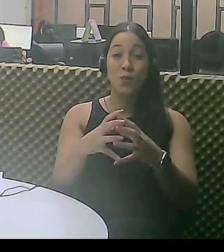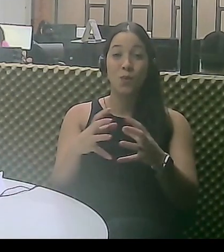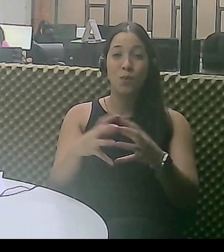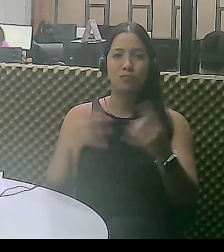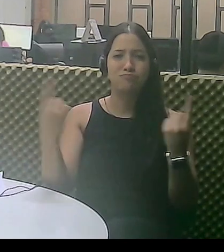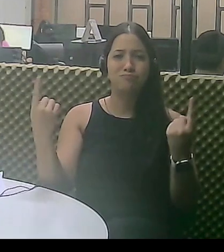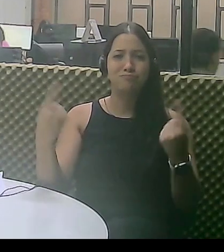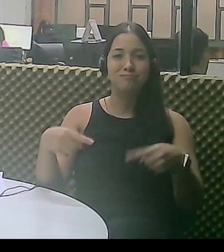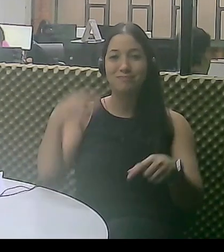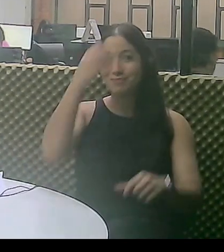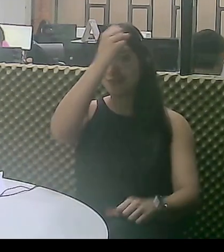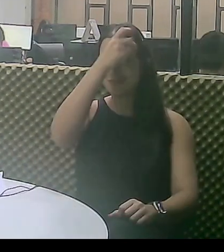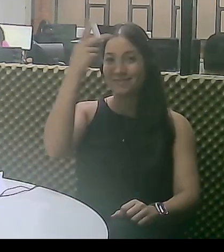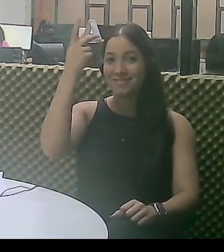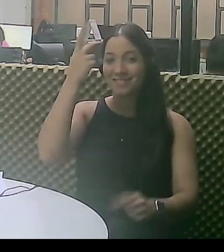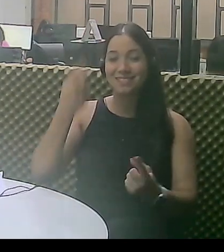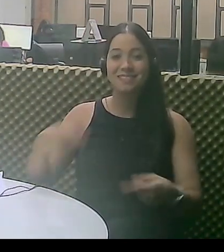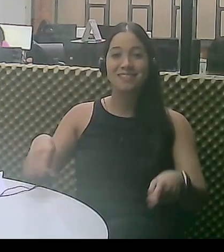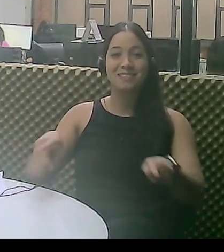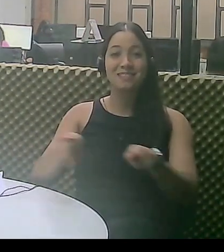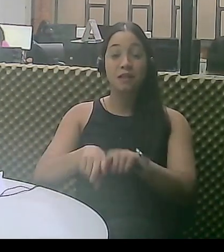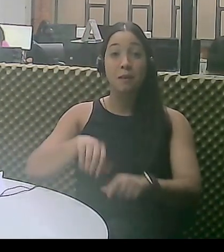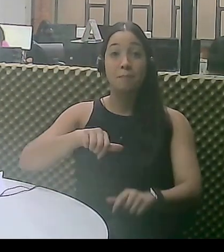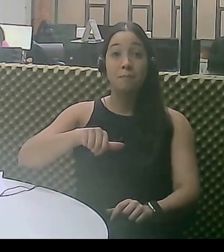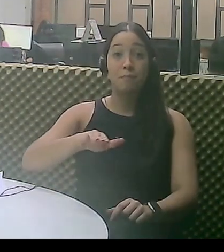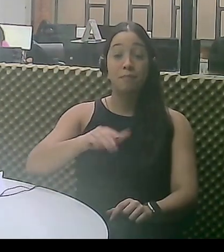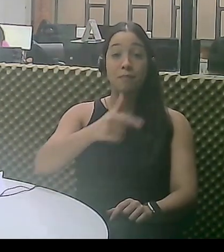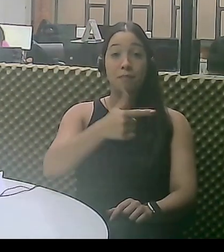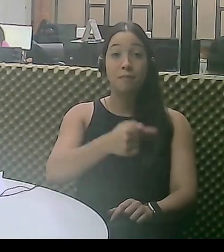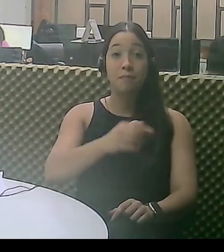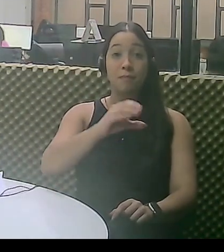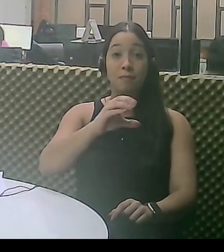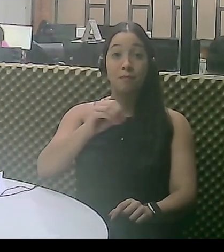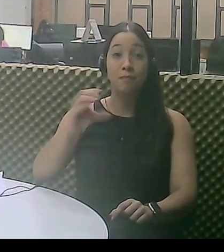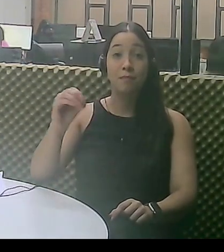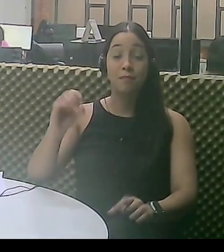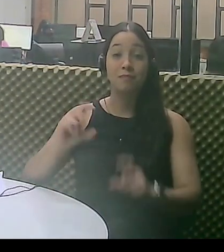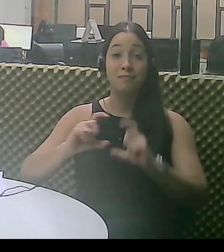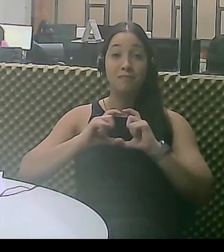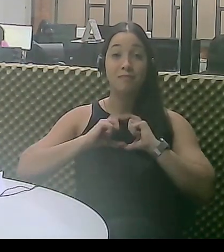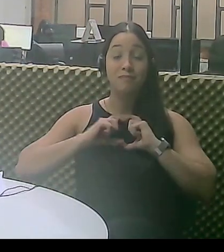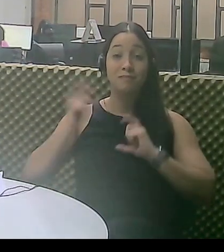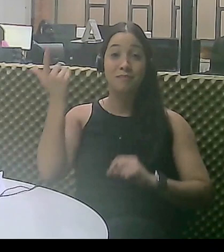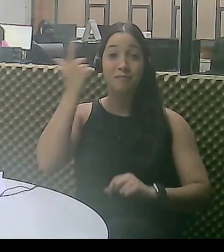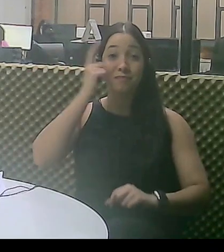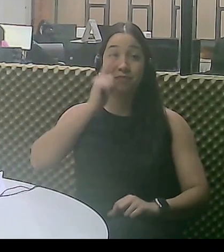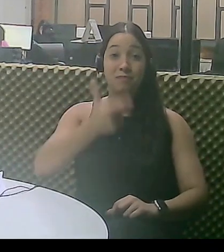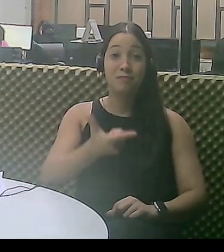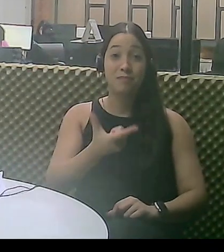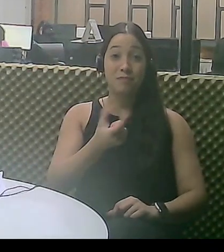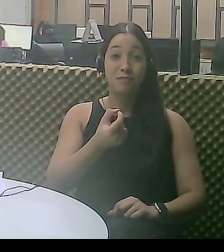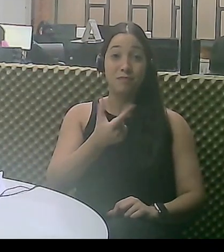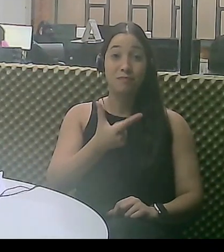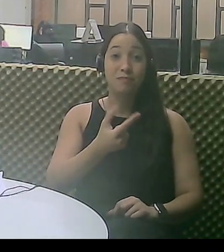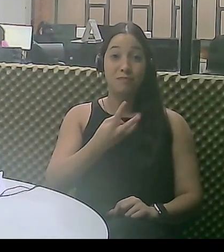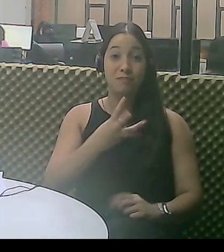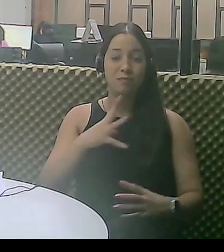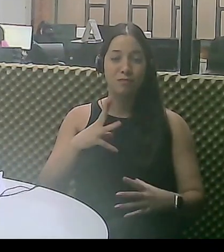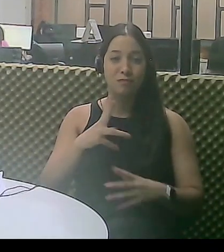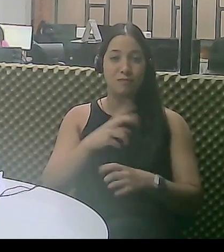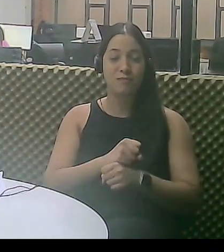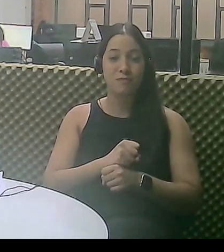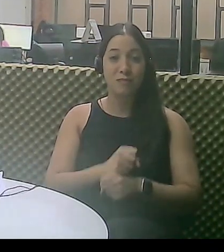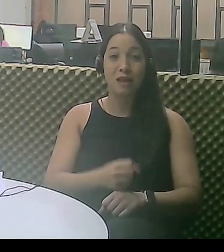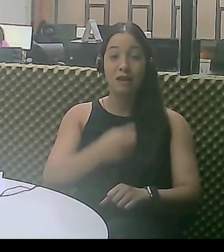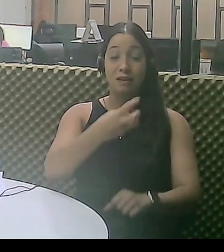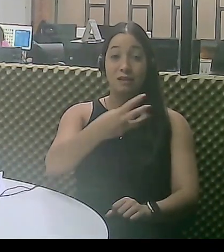competição da Prefeitura e parceiros somam mais de 700 medalhas conquistadas em 2023. No total,